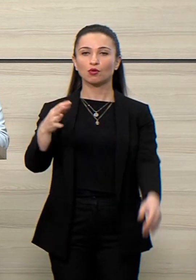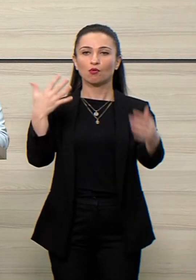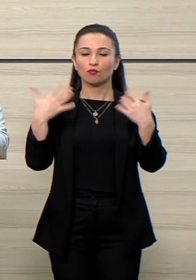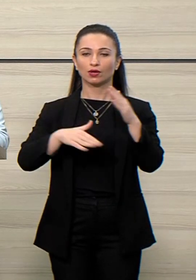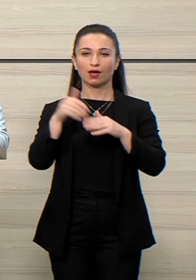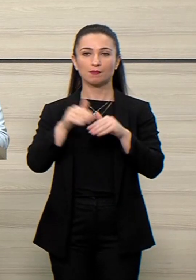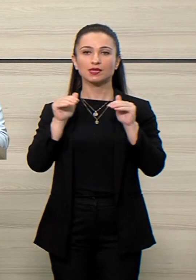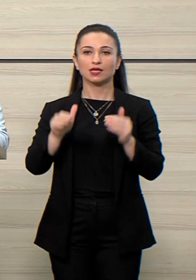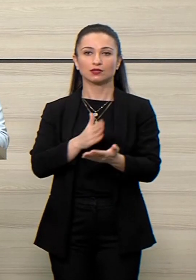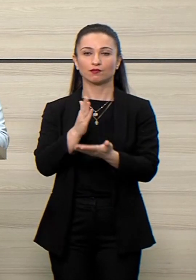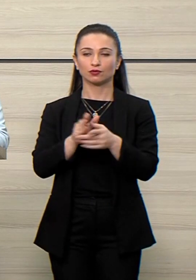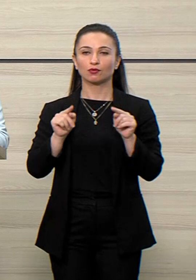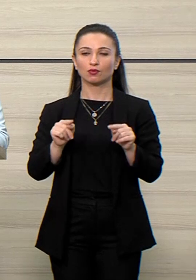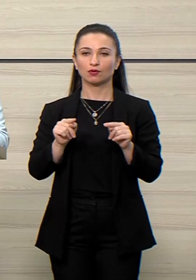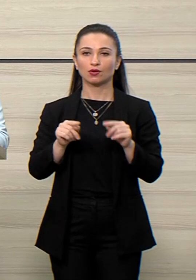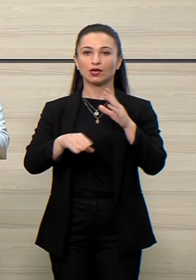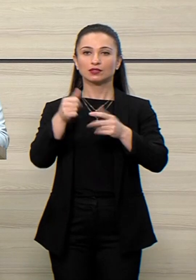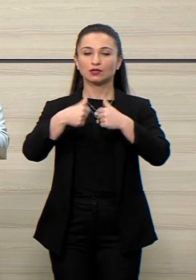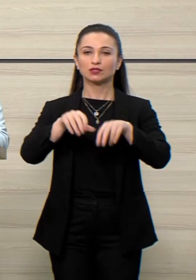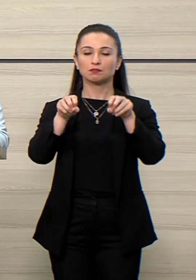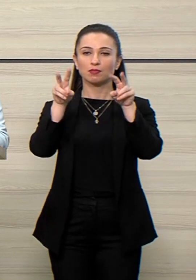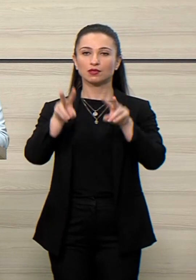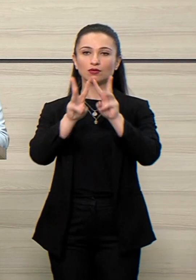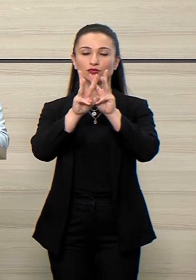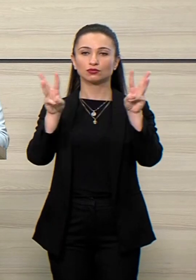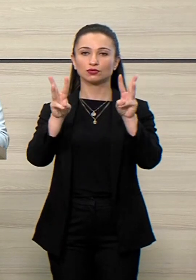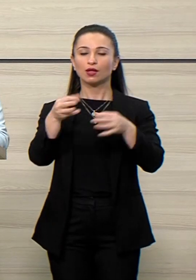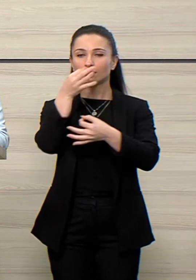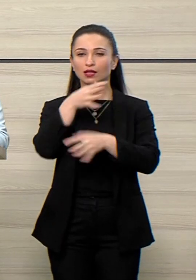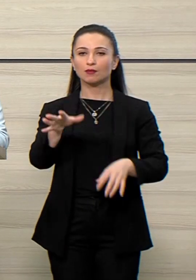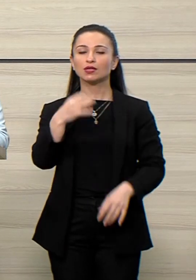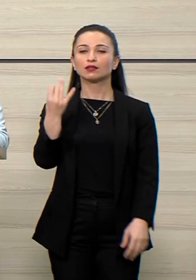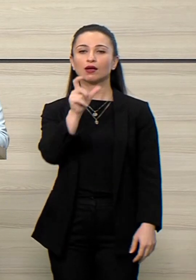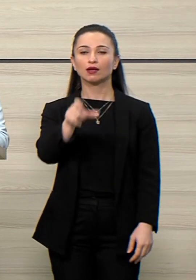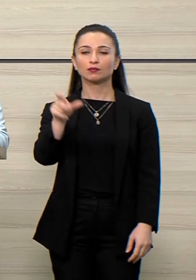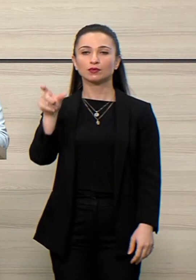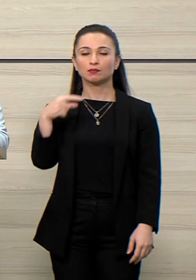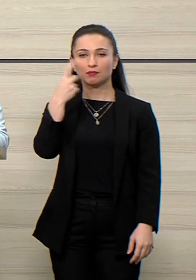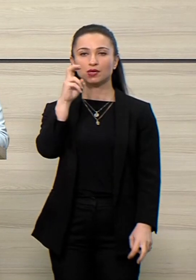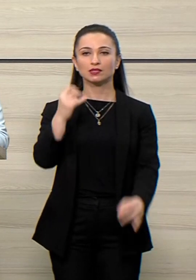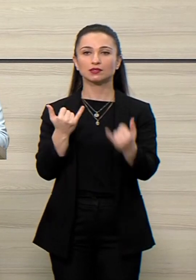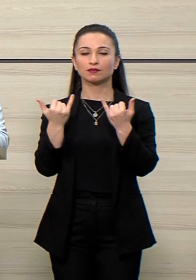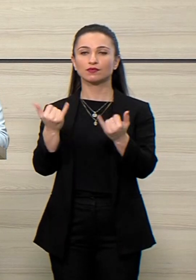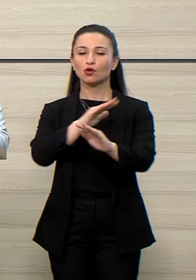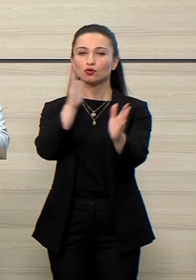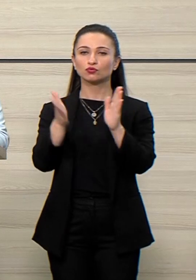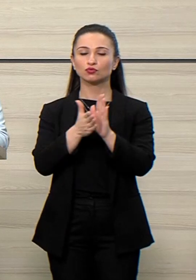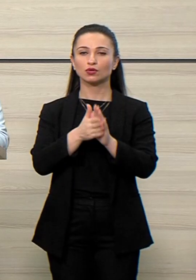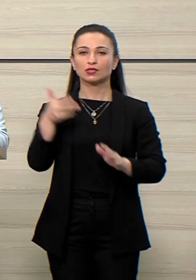არის ხელმისაწვდომი CESCO სპეციალურ ვებ-გვერდზე ნებისმიერი დაინტერესებული პირისათვის სულ